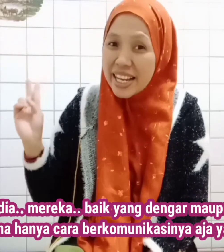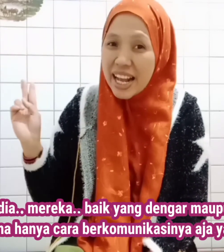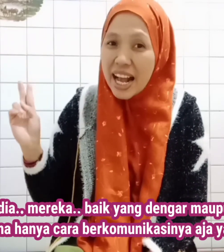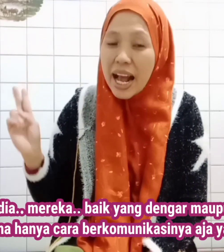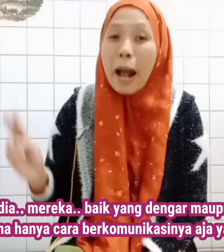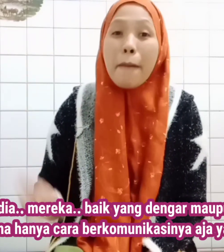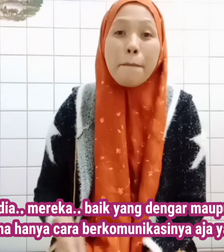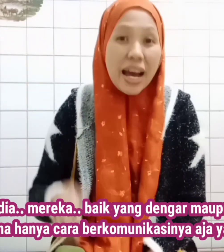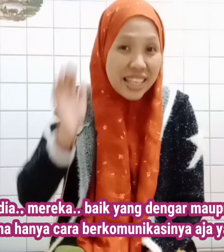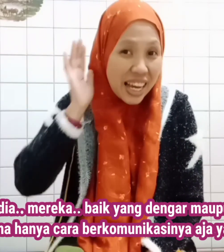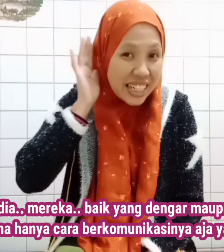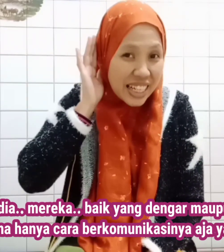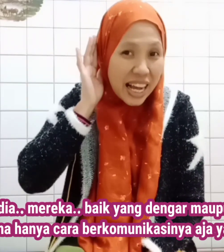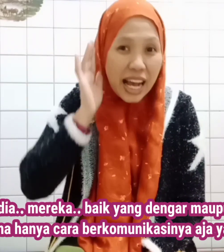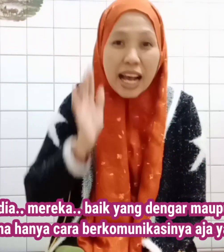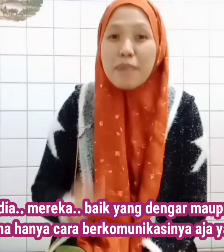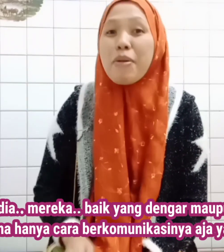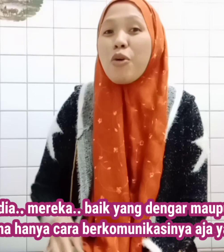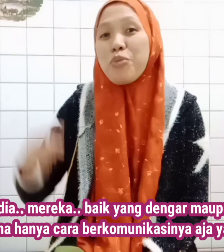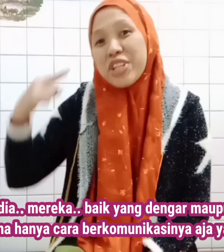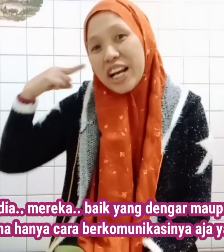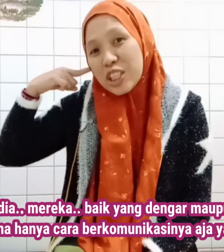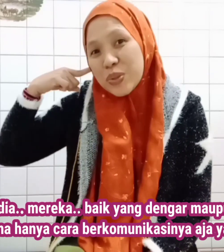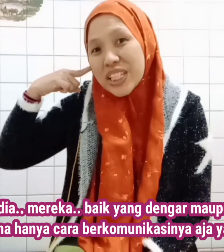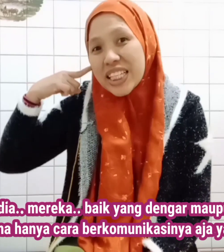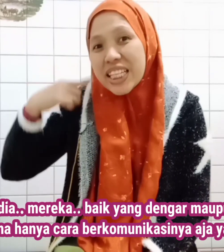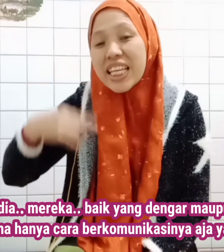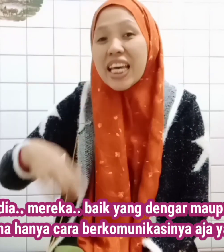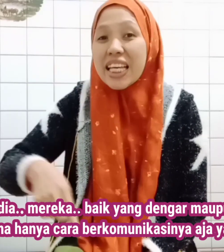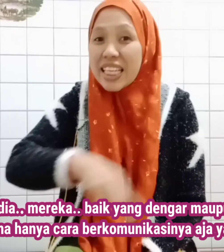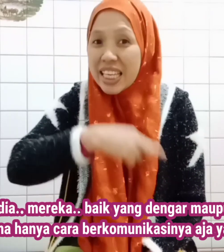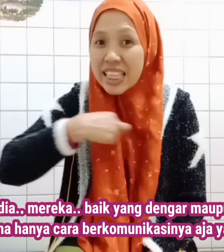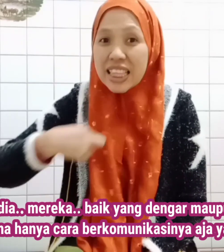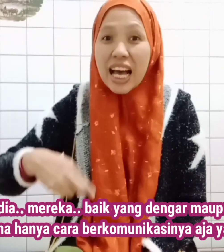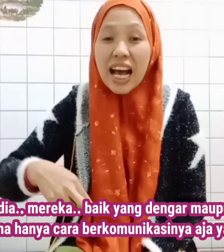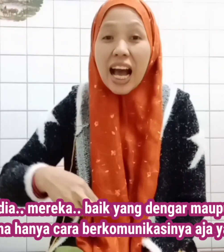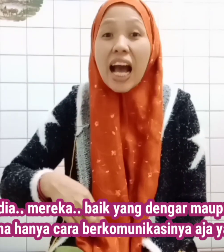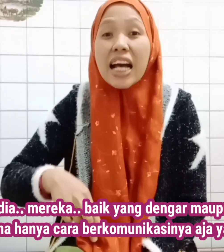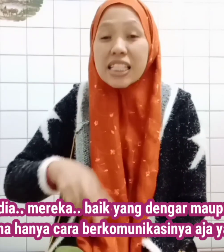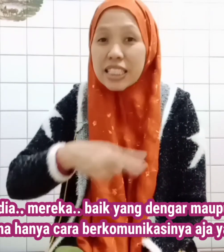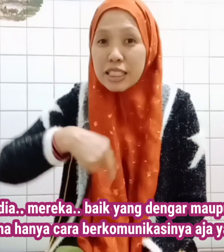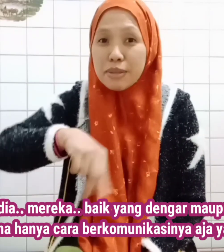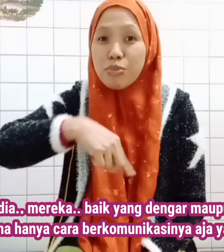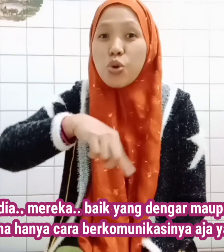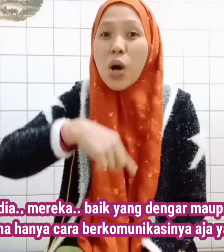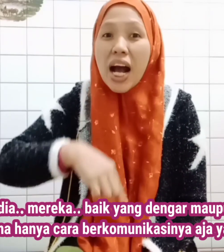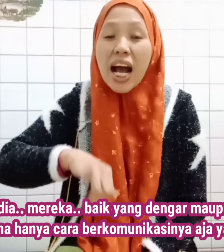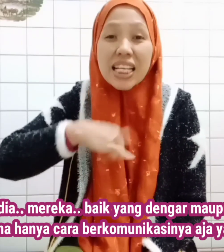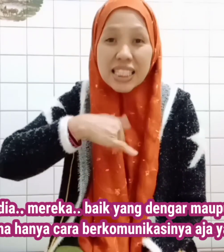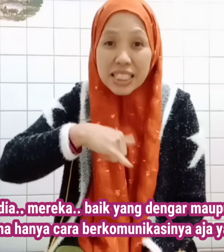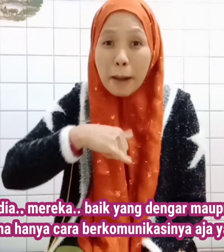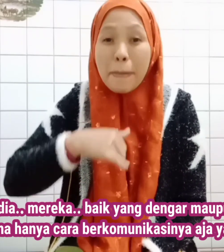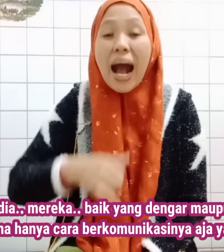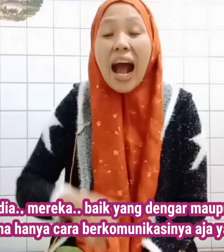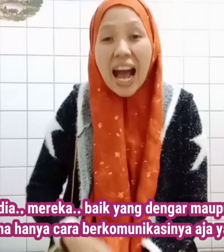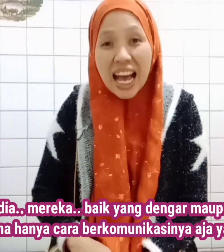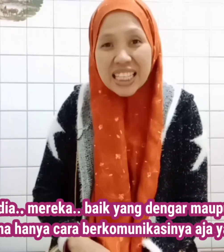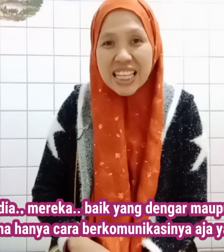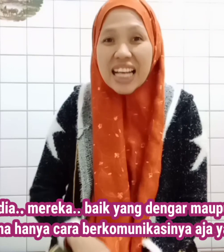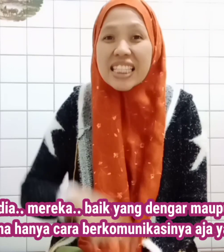mereka, baik yang dengar maupun yang tuli, kita semua sama, hanya